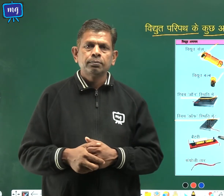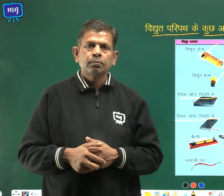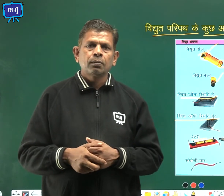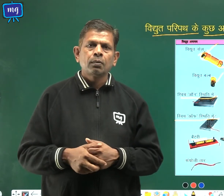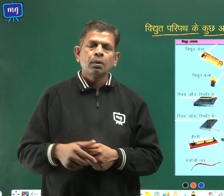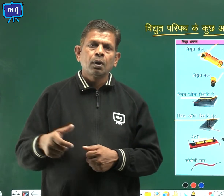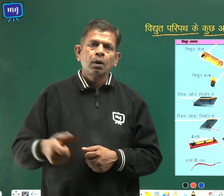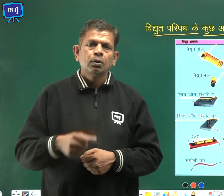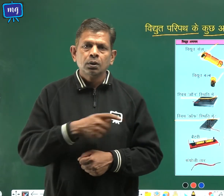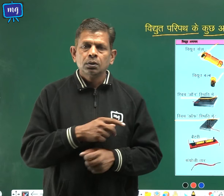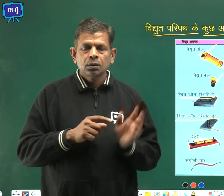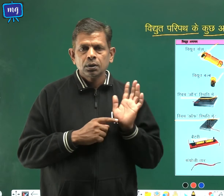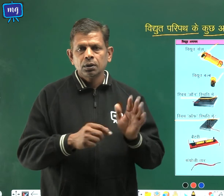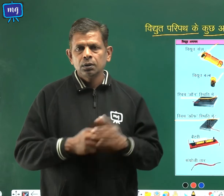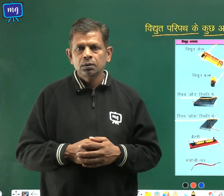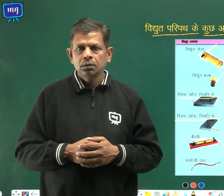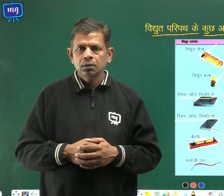बैटरी को दर्शाने के लिए